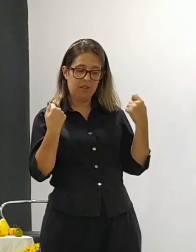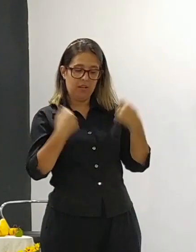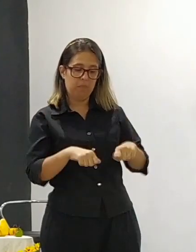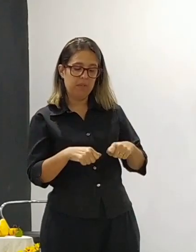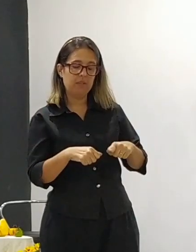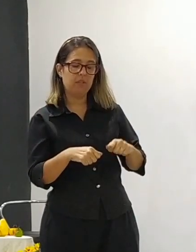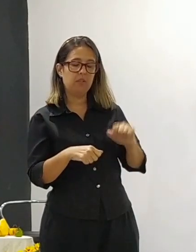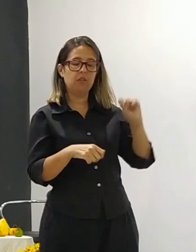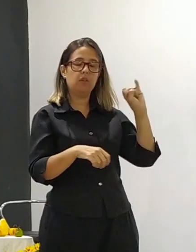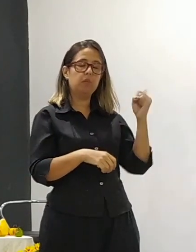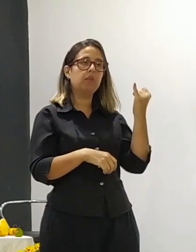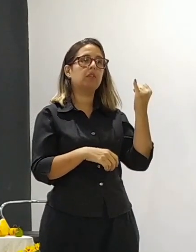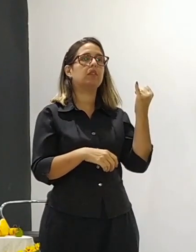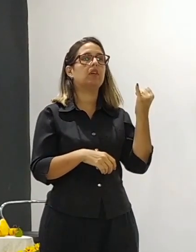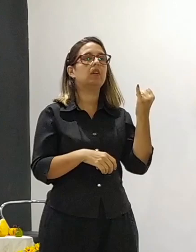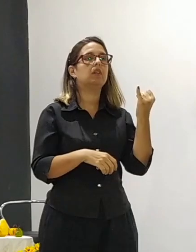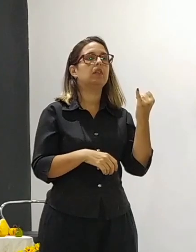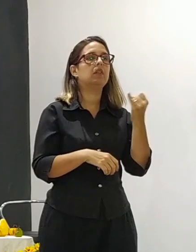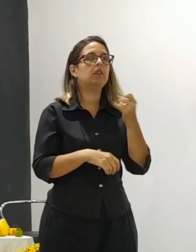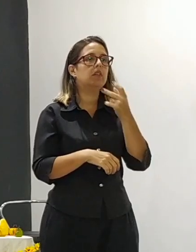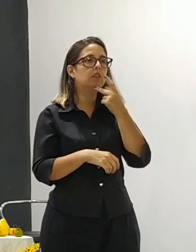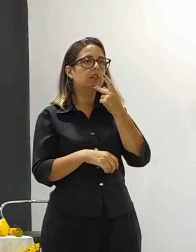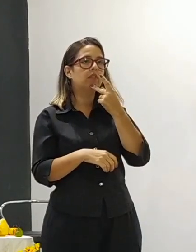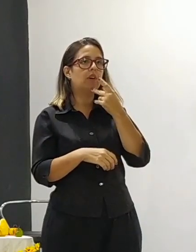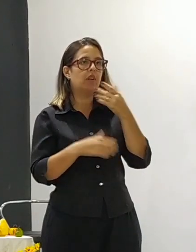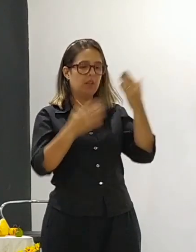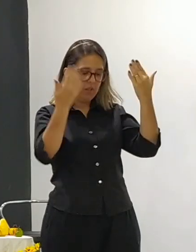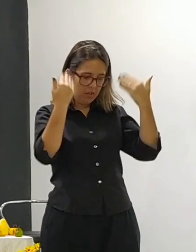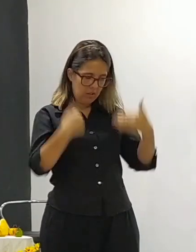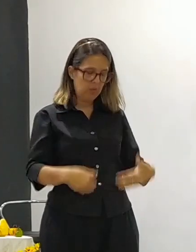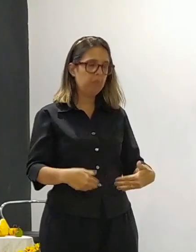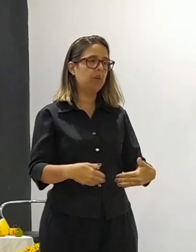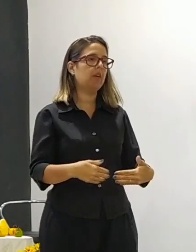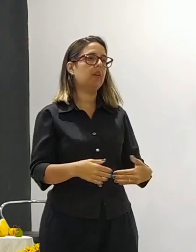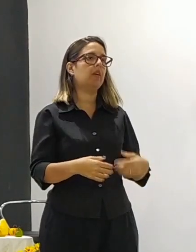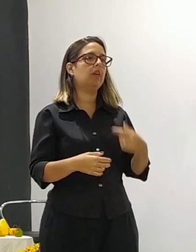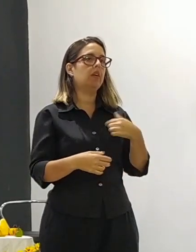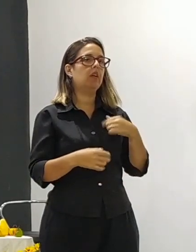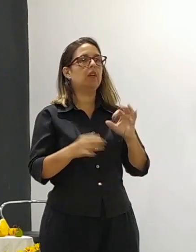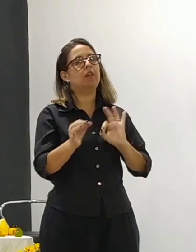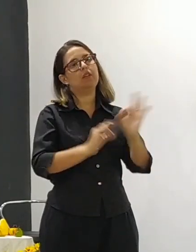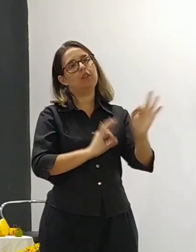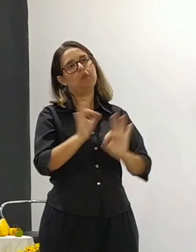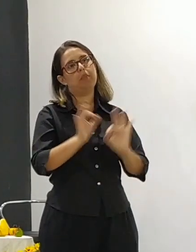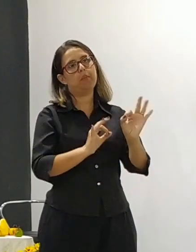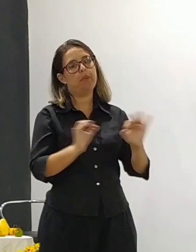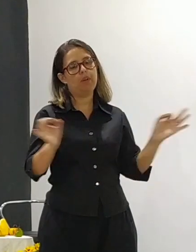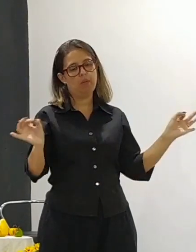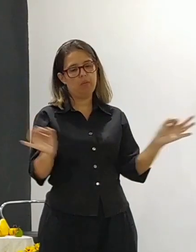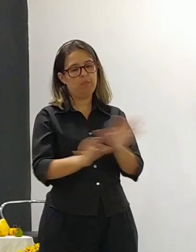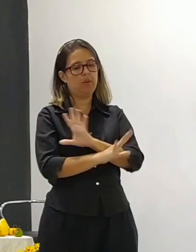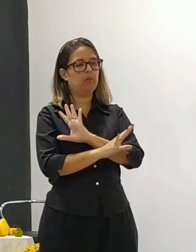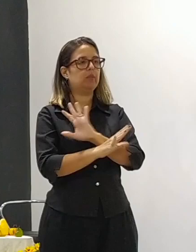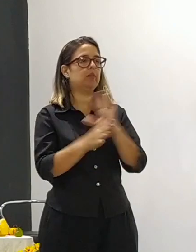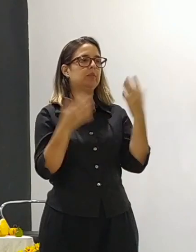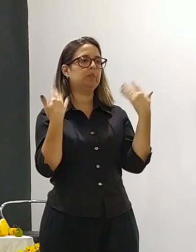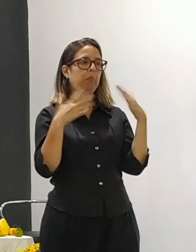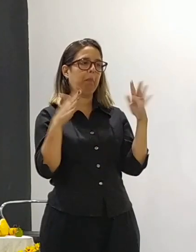a oportunidade chegar, você diz: eis daqui, Senhor, eu estou preparado, eu estou preparado.